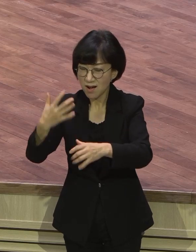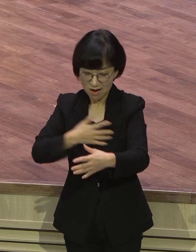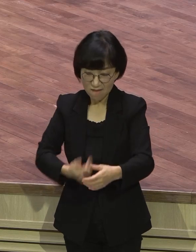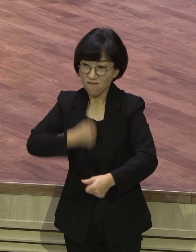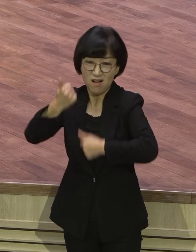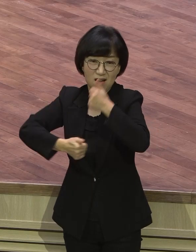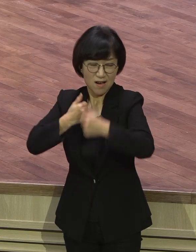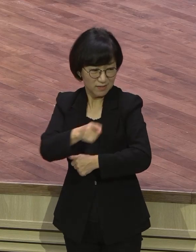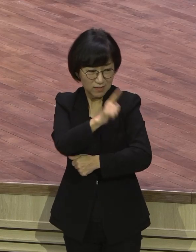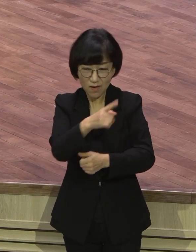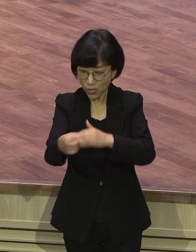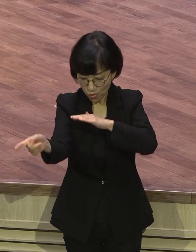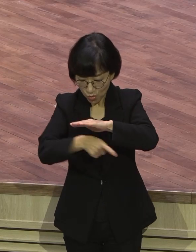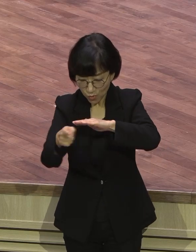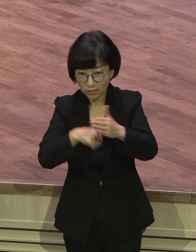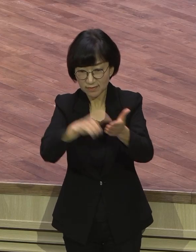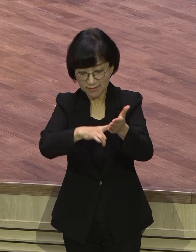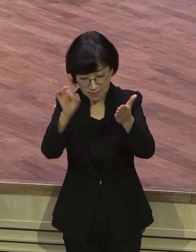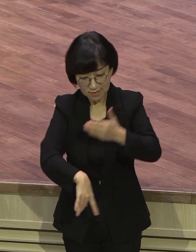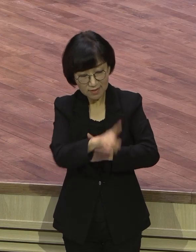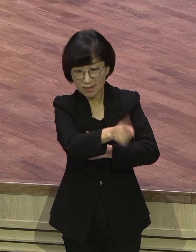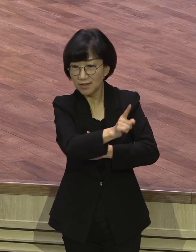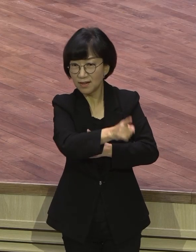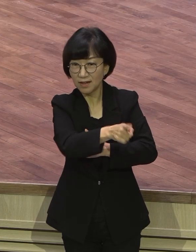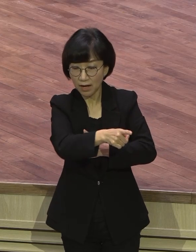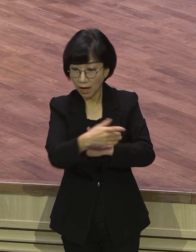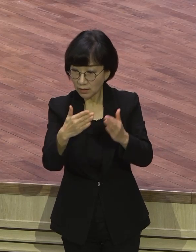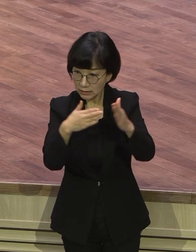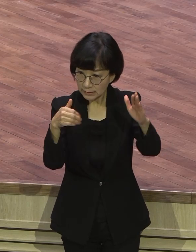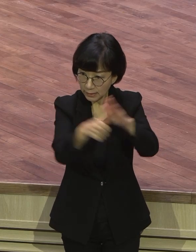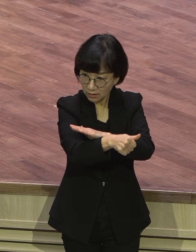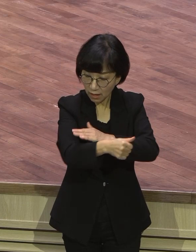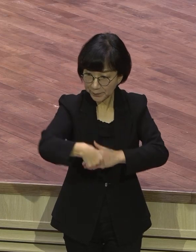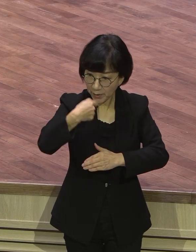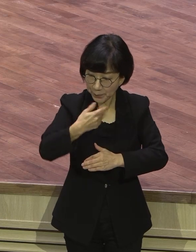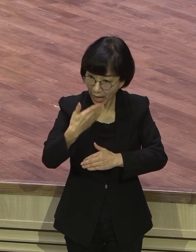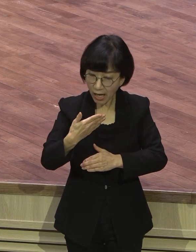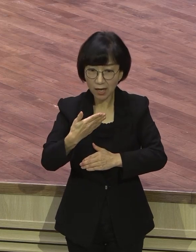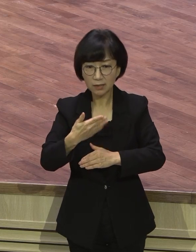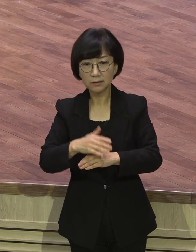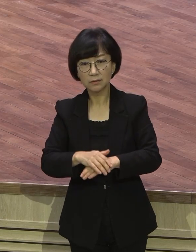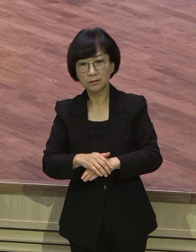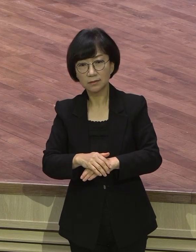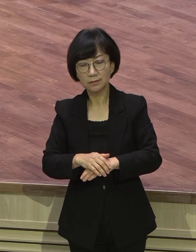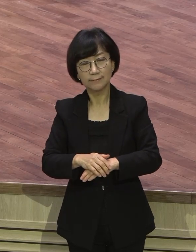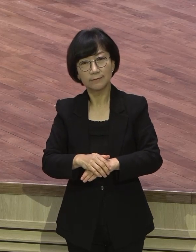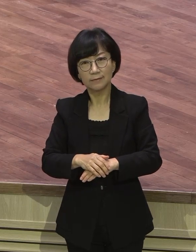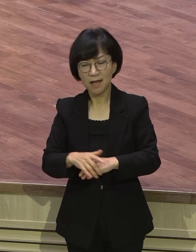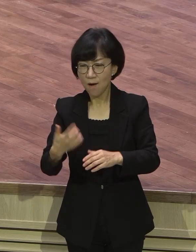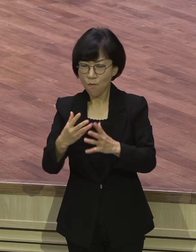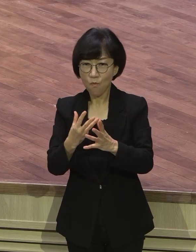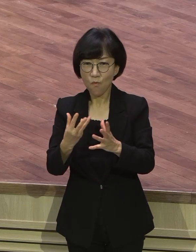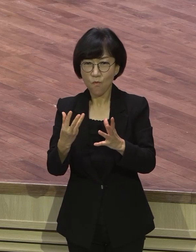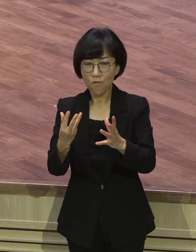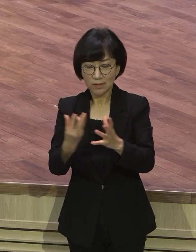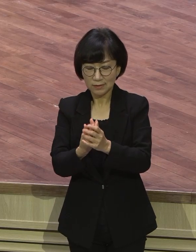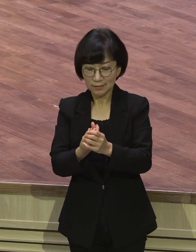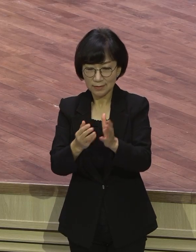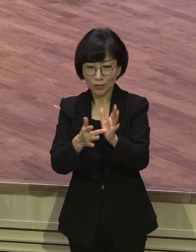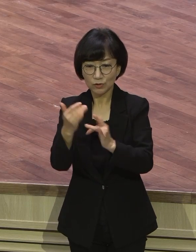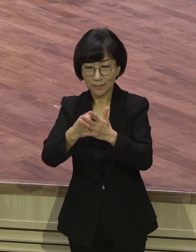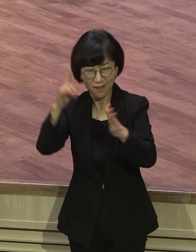아니 저 도둑놈이 세리인데 어떻게 저 집에 들어가면 먹을 수 있냐 완전히 깨버린 거예요.